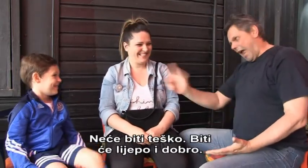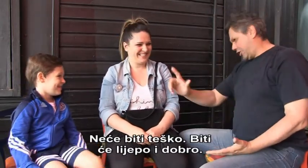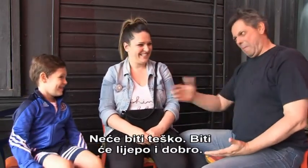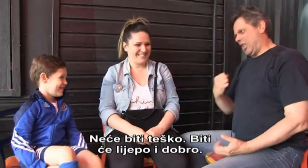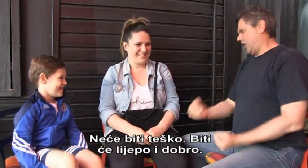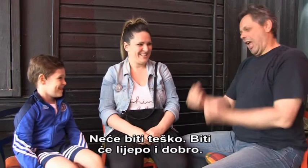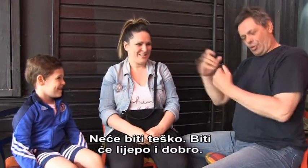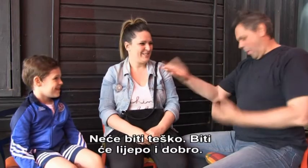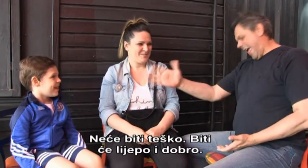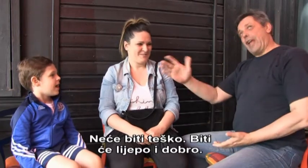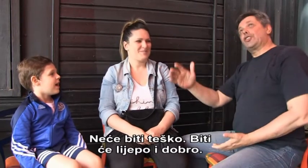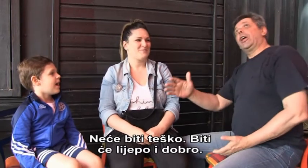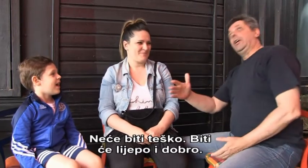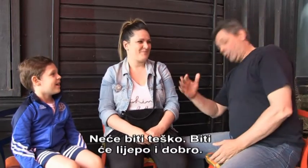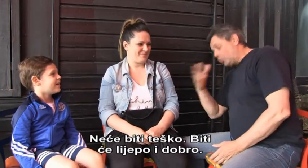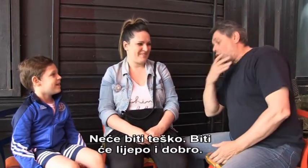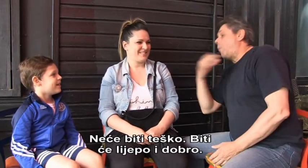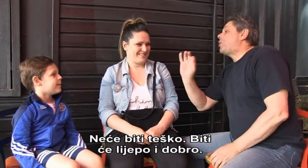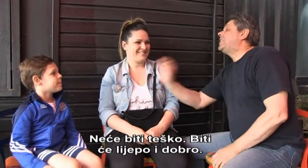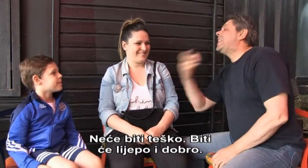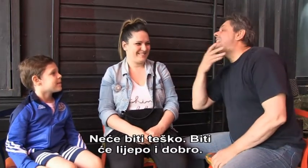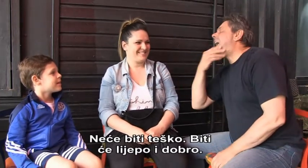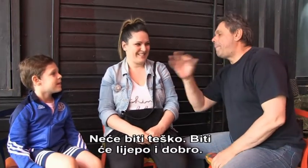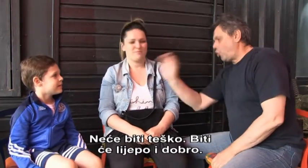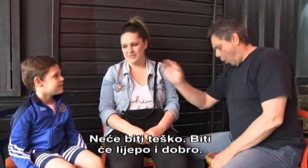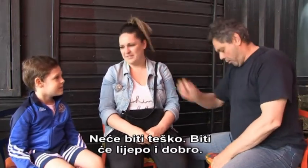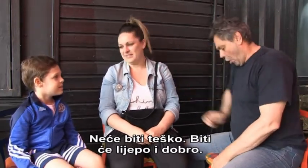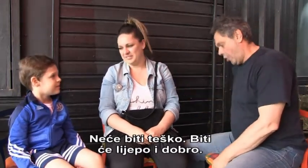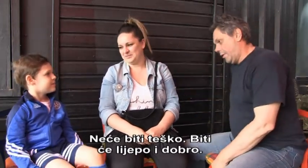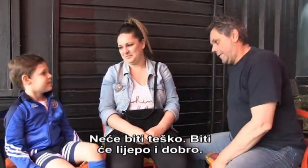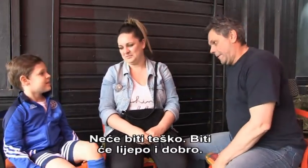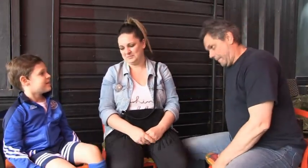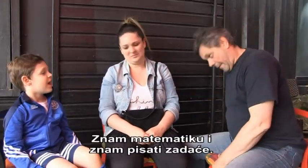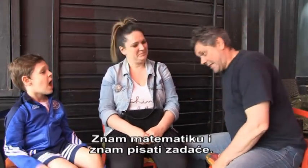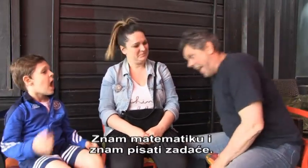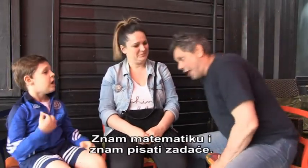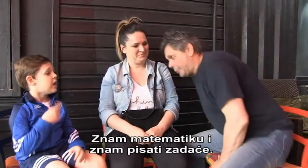Neće biti teško, neće. On će biti lijepo, dobro. Znaš?